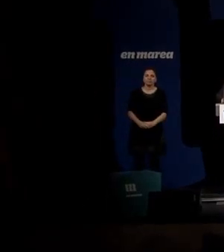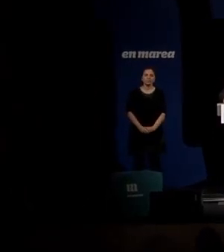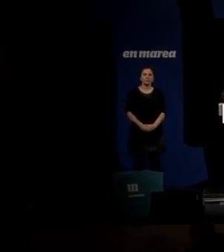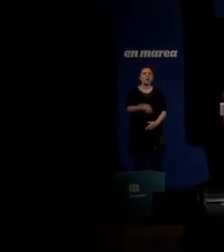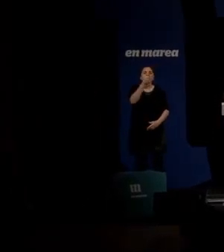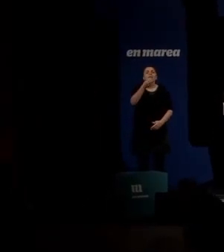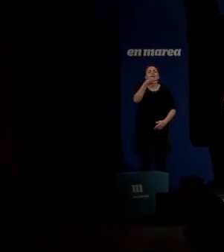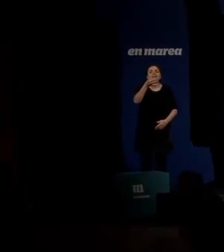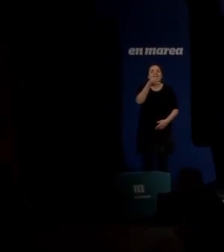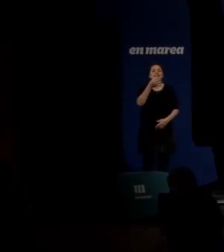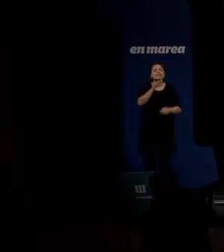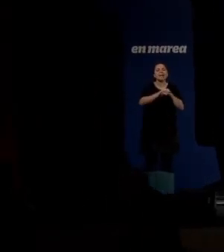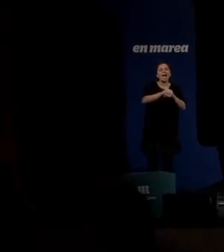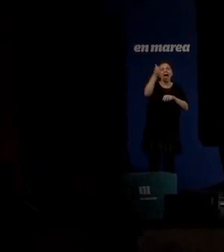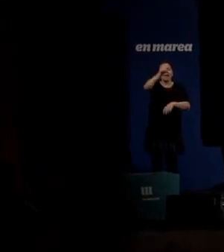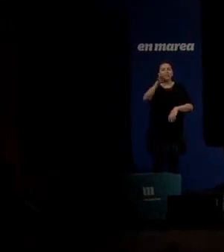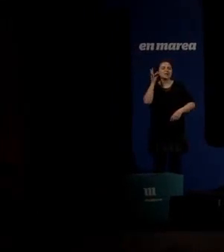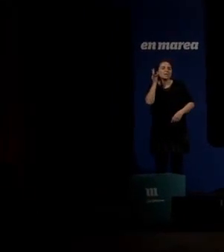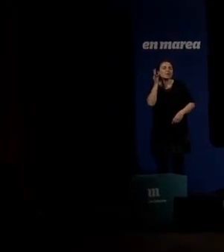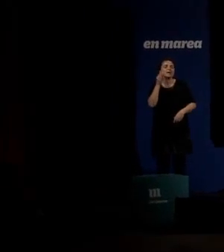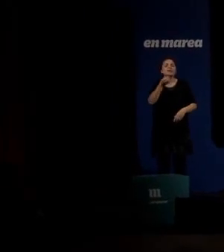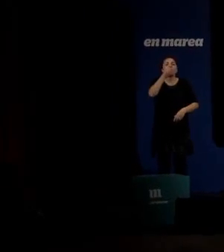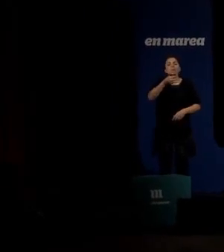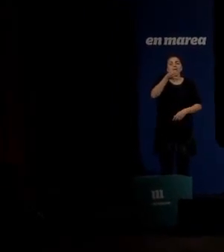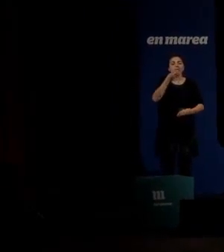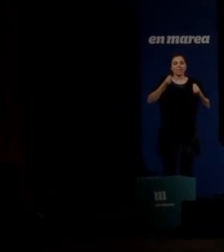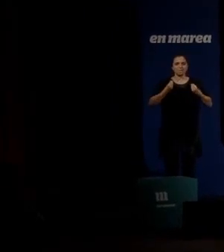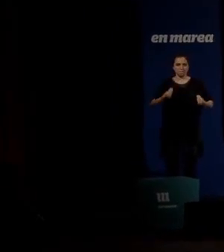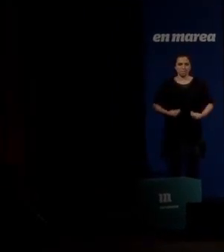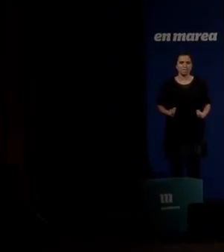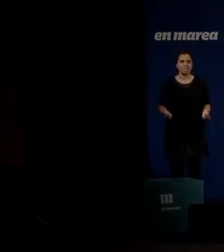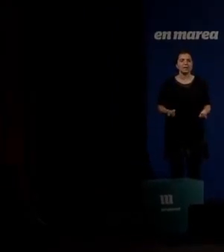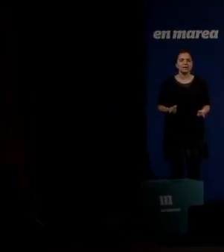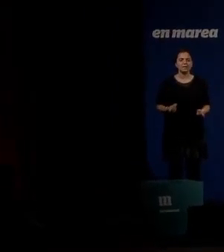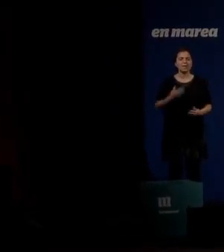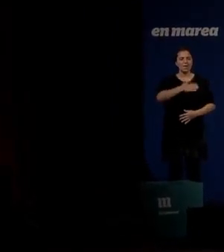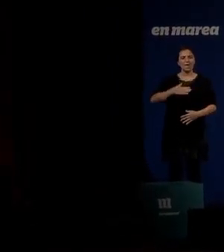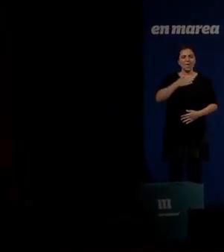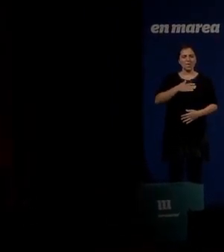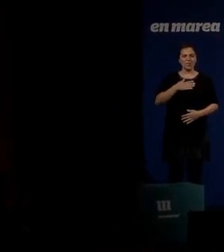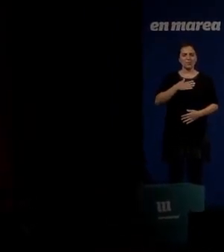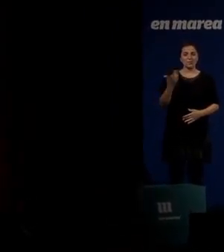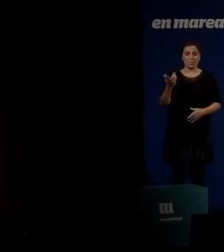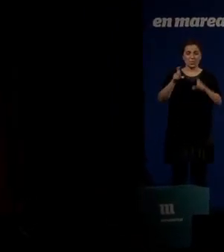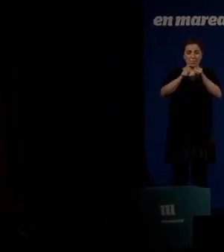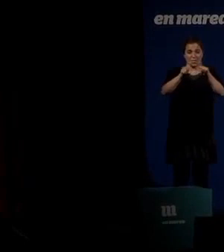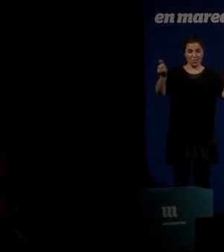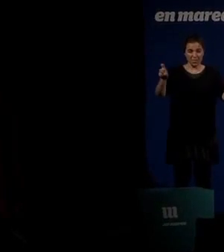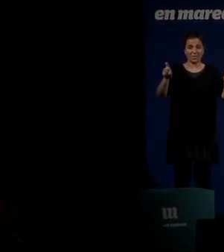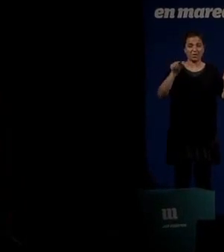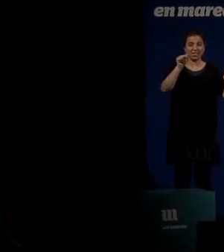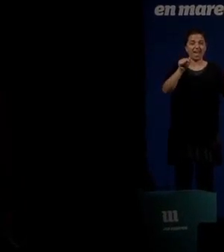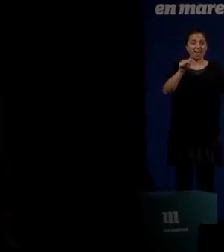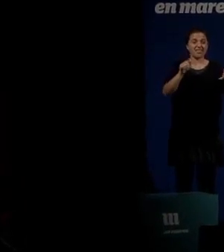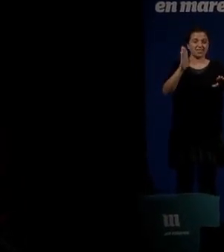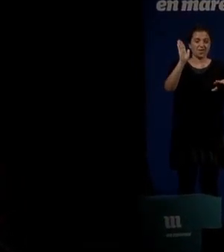Boa tarde, amigas, amigos, boa tarde, Viveiro. Con gusto lle levarei ese pasaporte á emigración